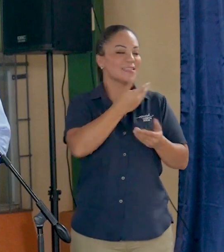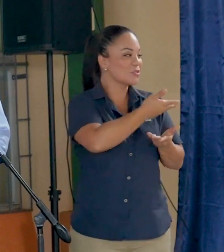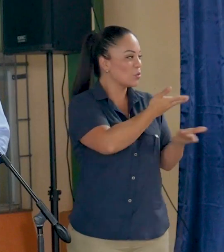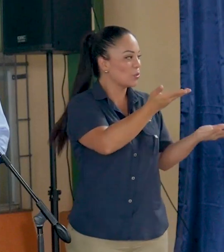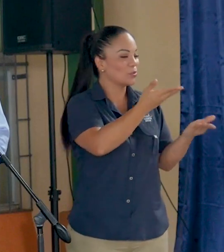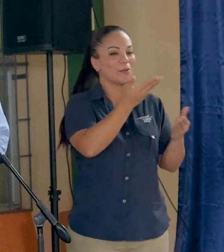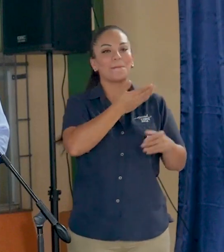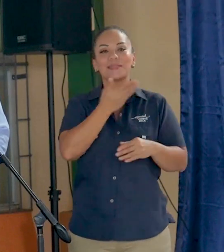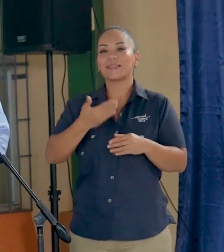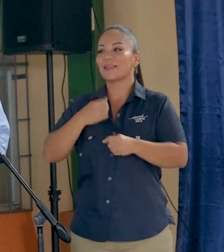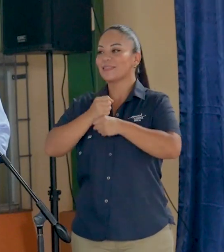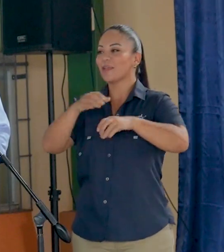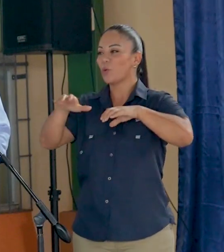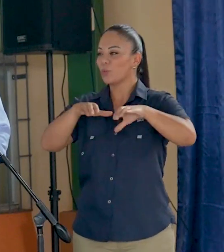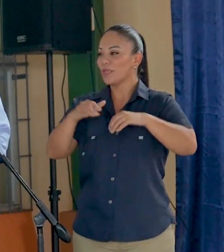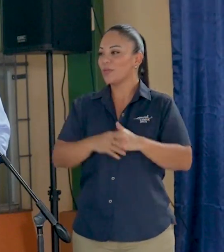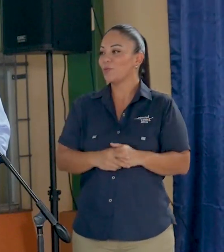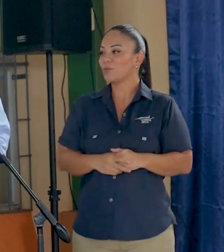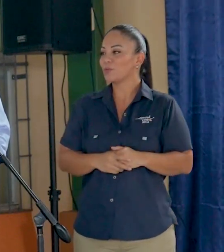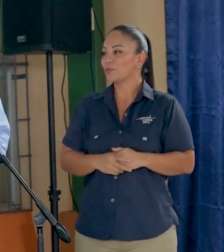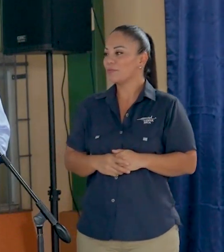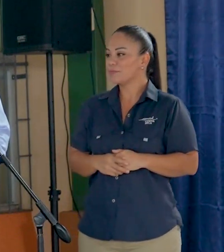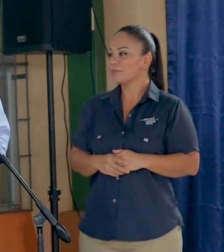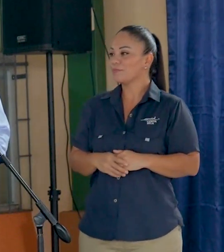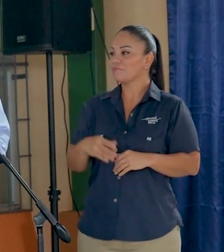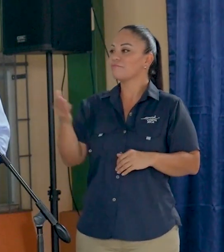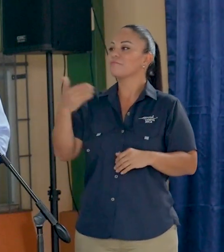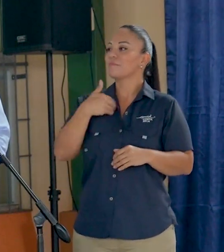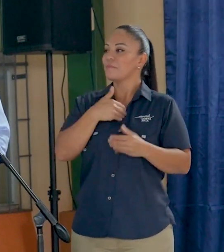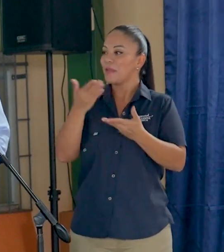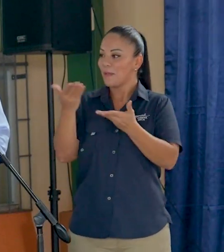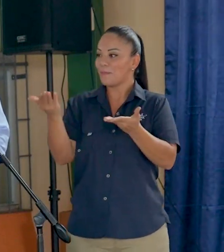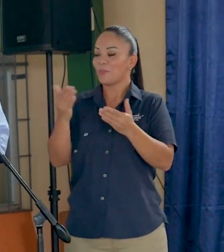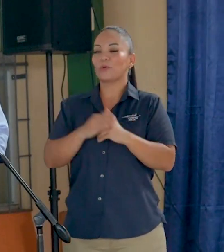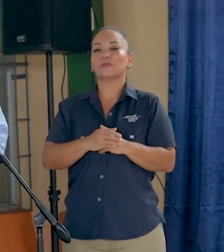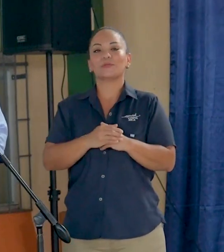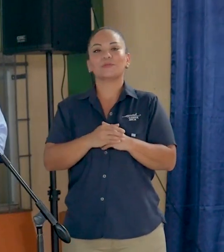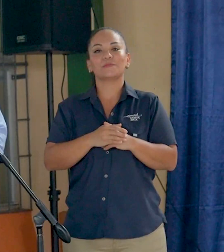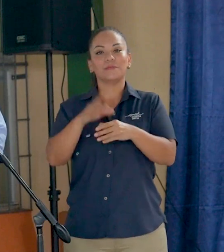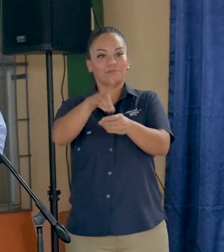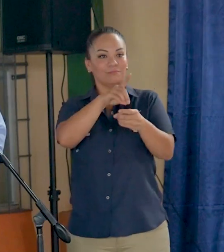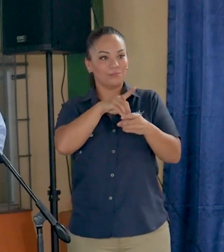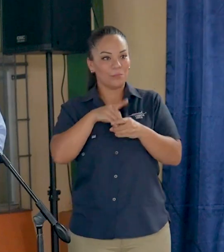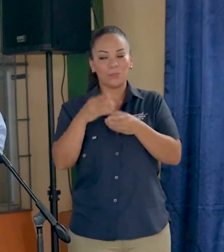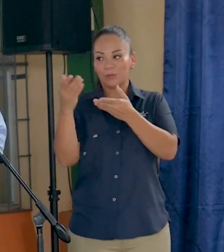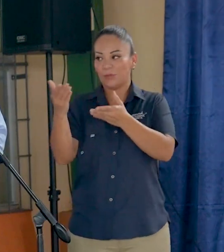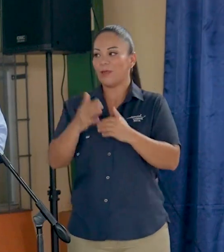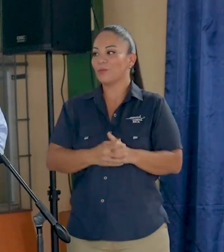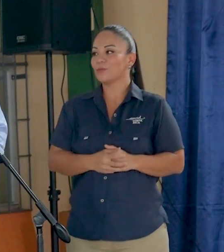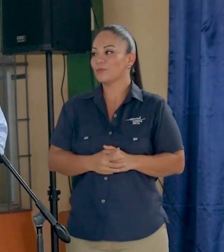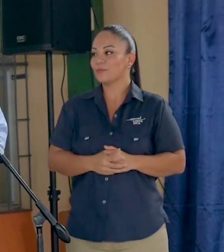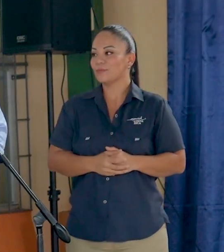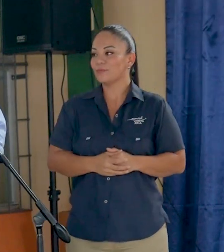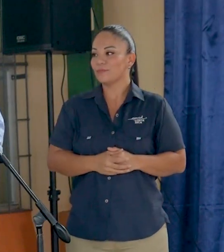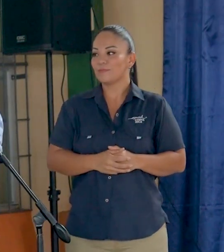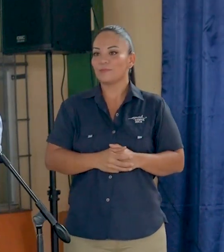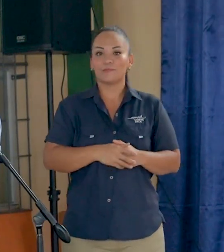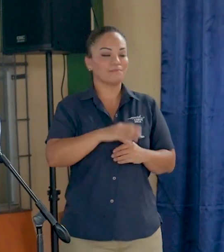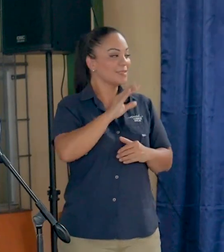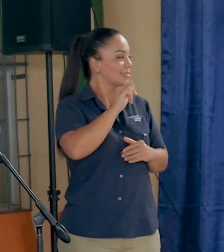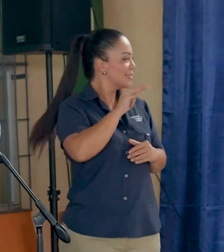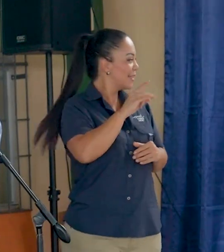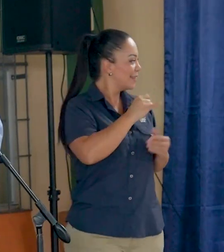presidentes ejecutivos, miembros del Parlamento, diputados, diputadas, doña